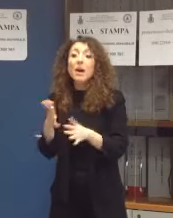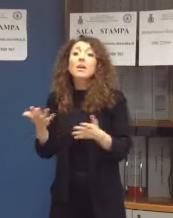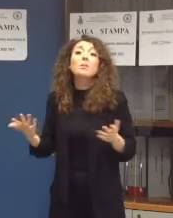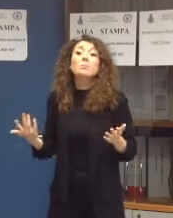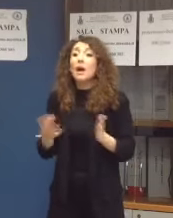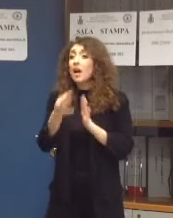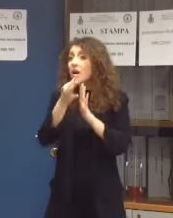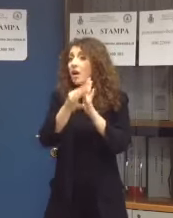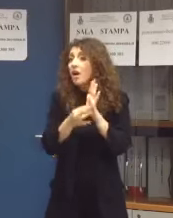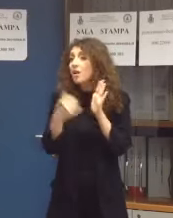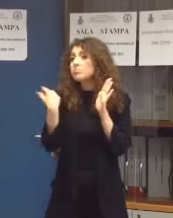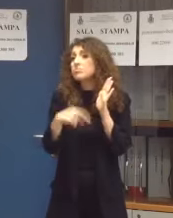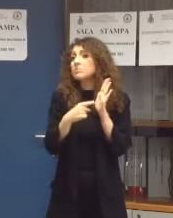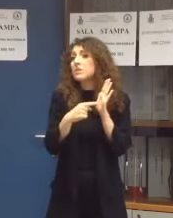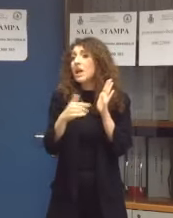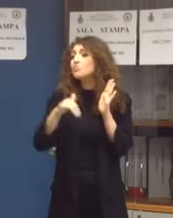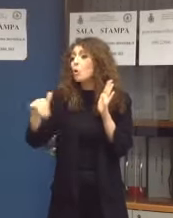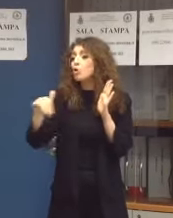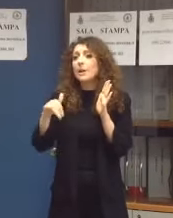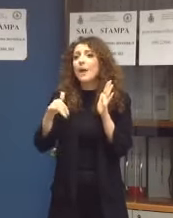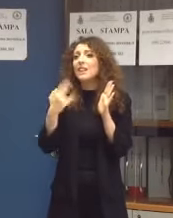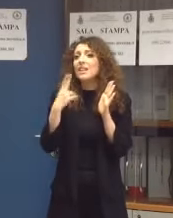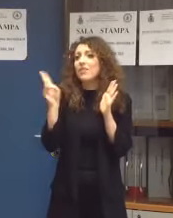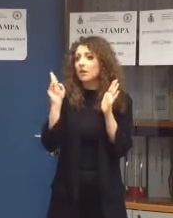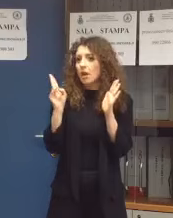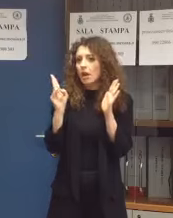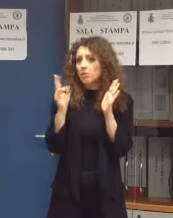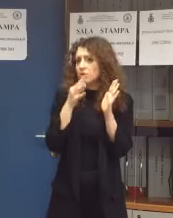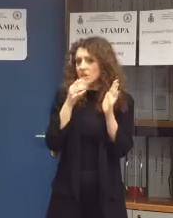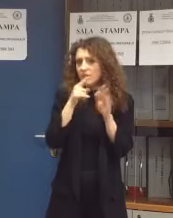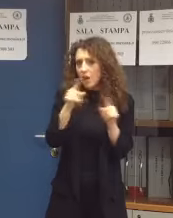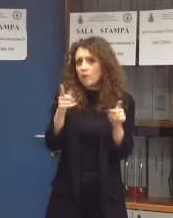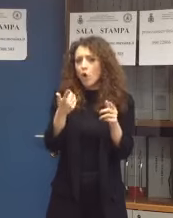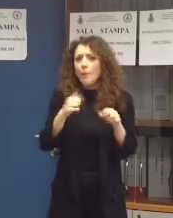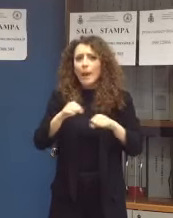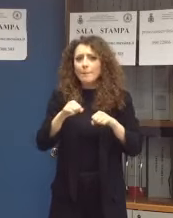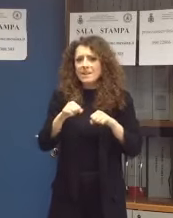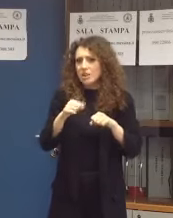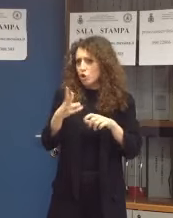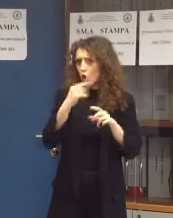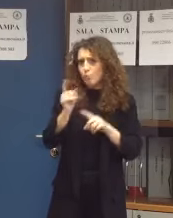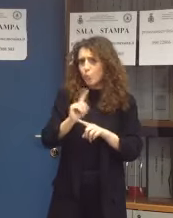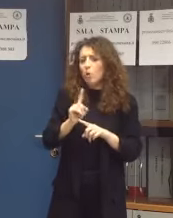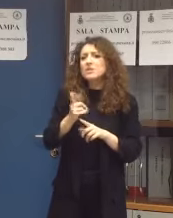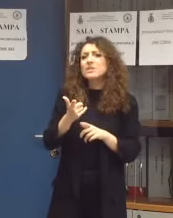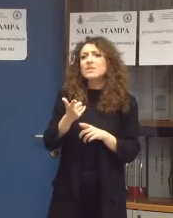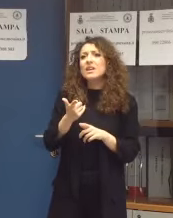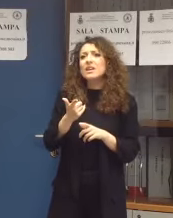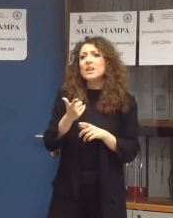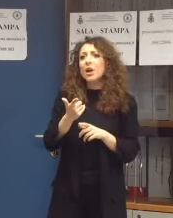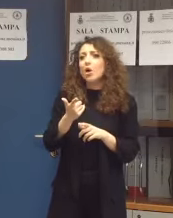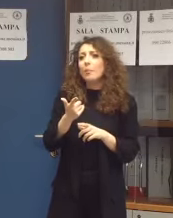dato: gli spostamenti non possono essere fatti, e quindi poi non potete dire che l'amministrazione non vi ha consentito di spendere la